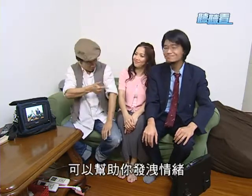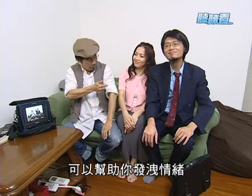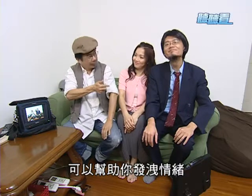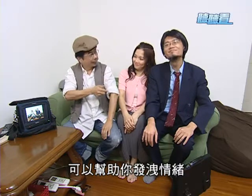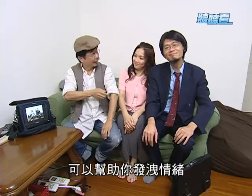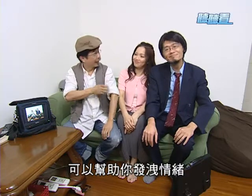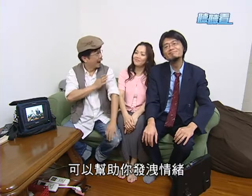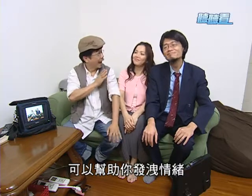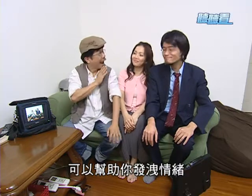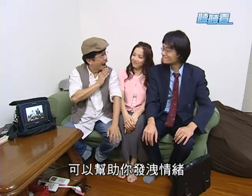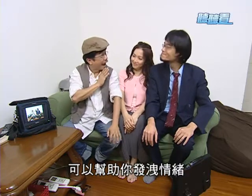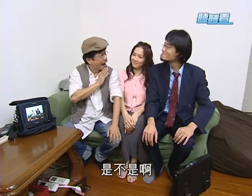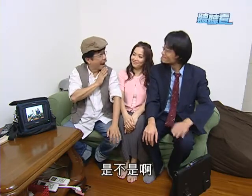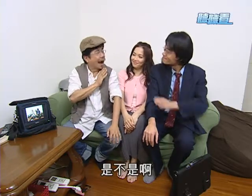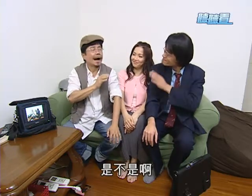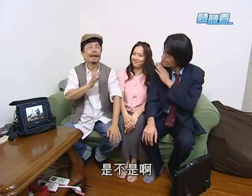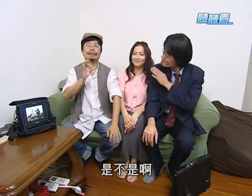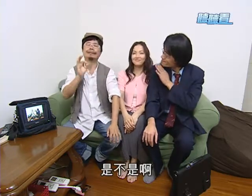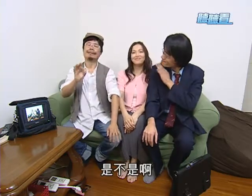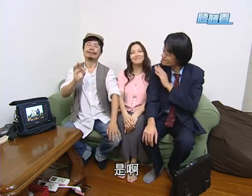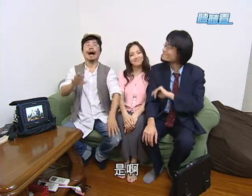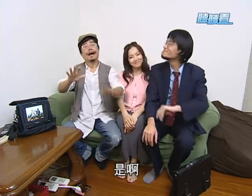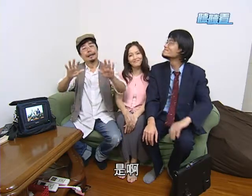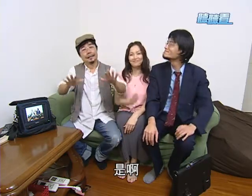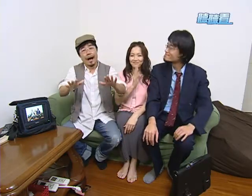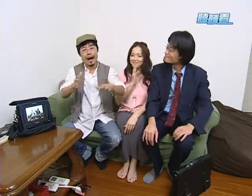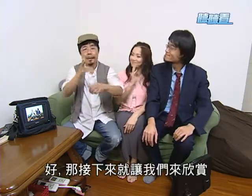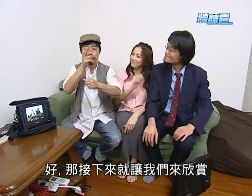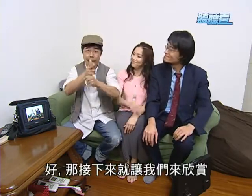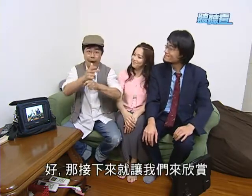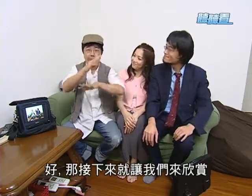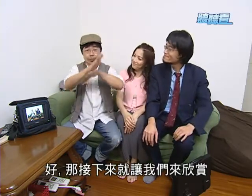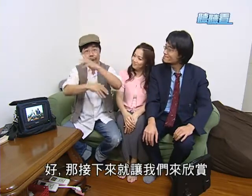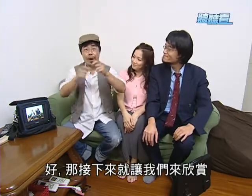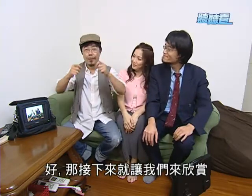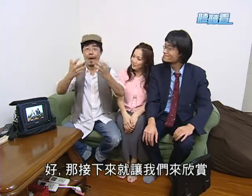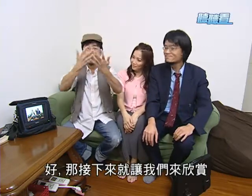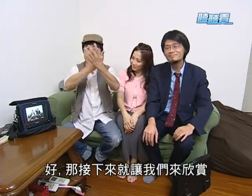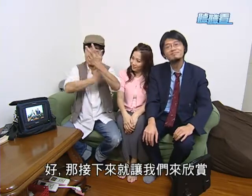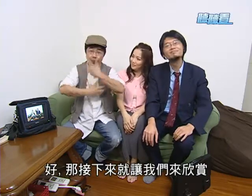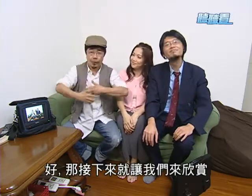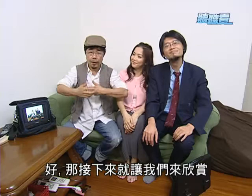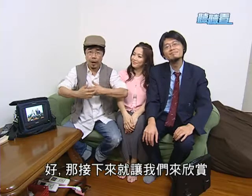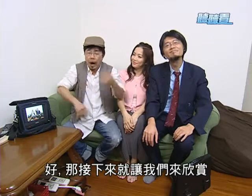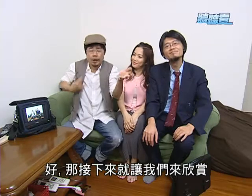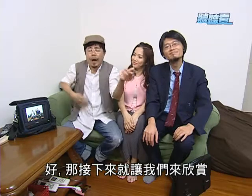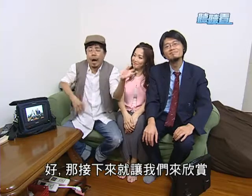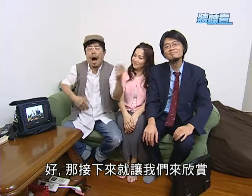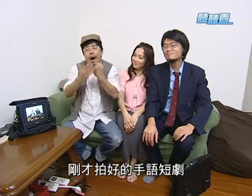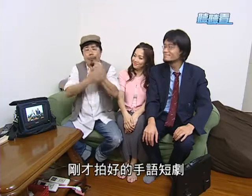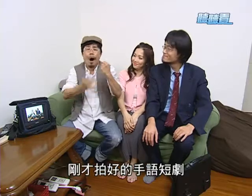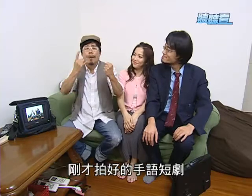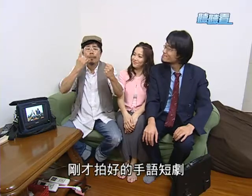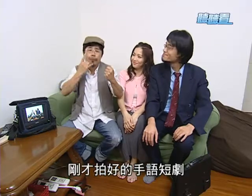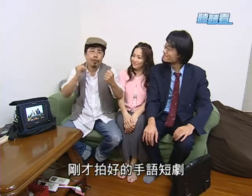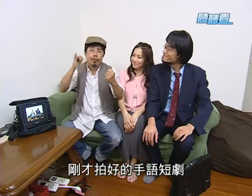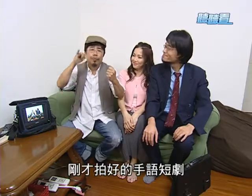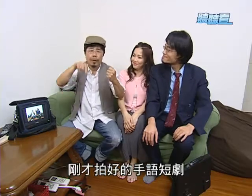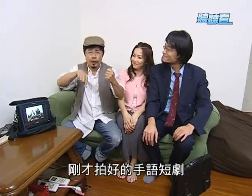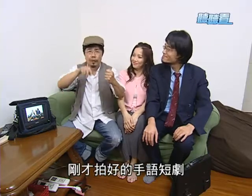绪。哎，是不是啊？哎，是啊。好， 是啊。 那接下来呢，就让我们来欣赏刚才拍好的手语短